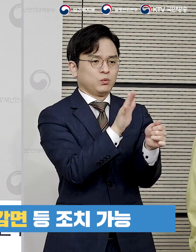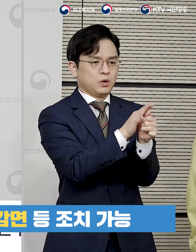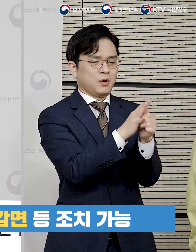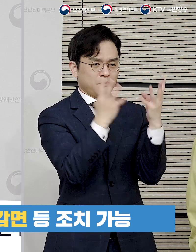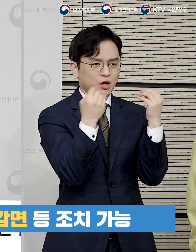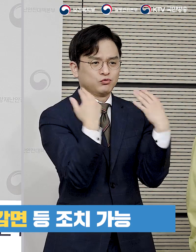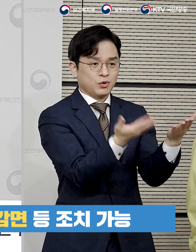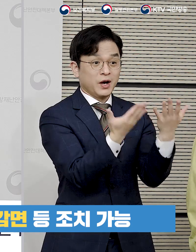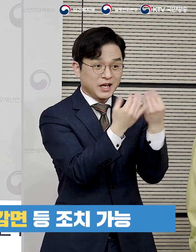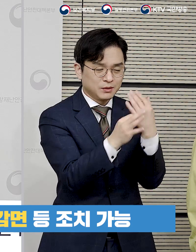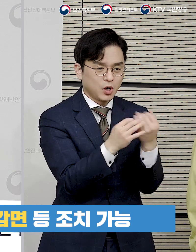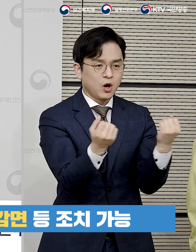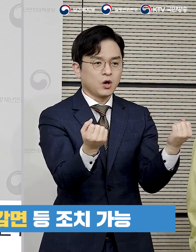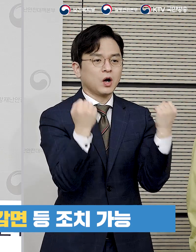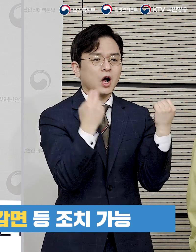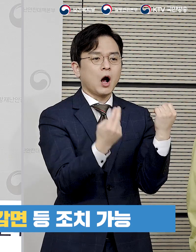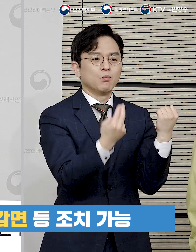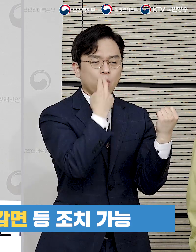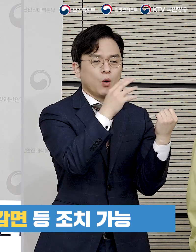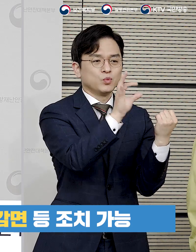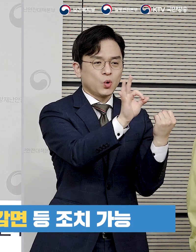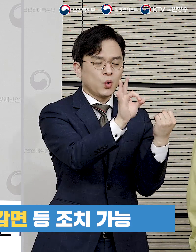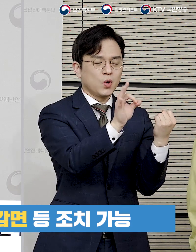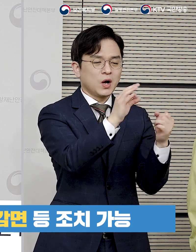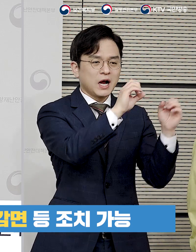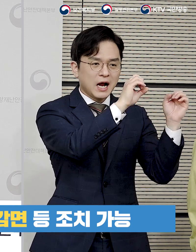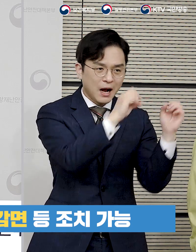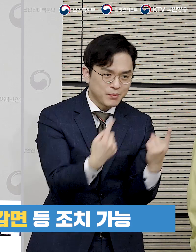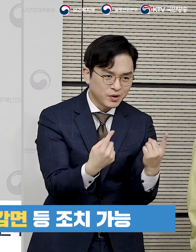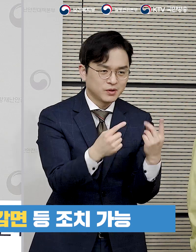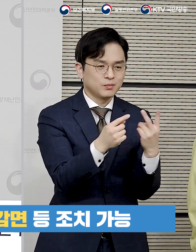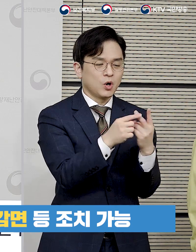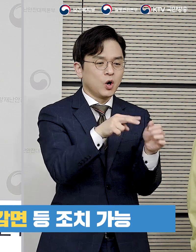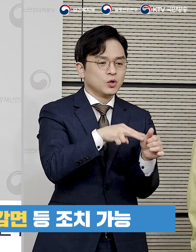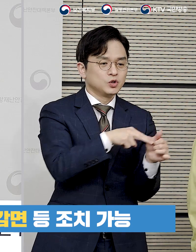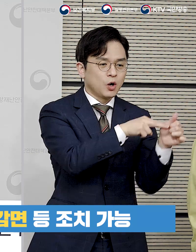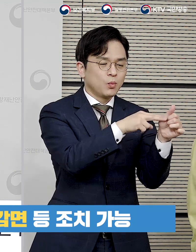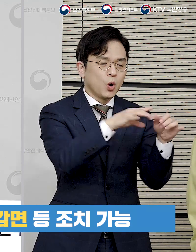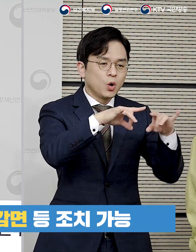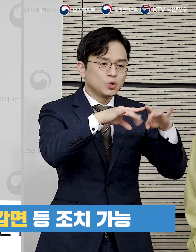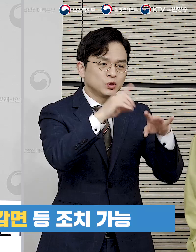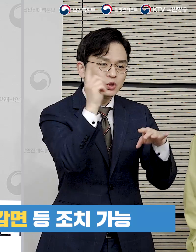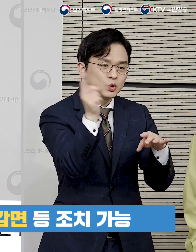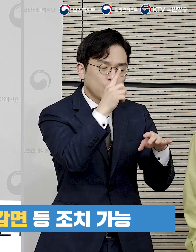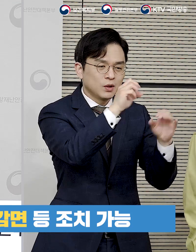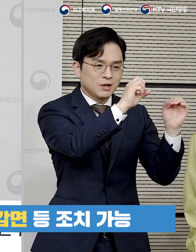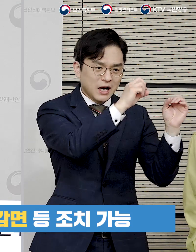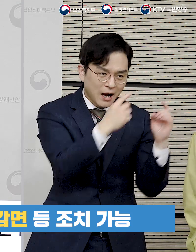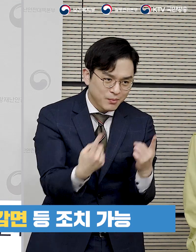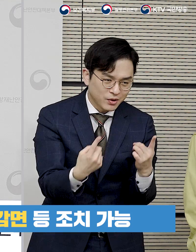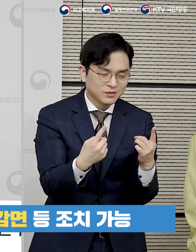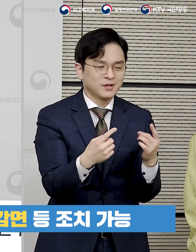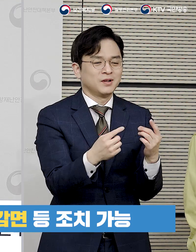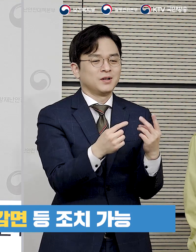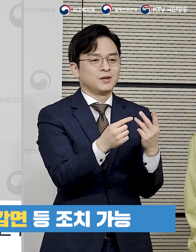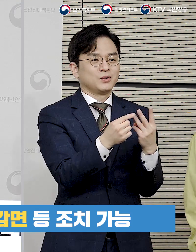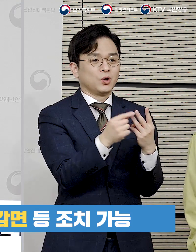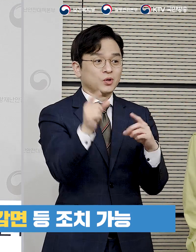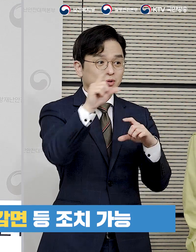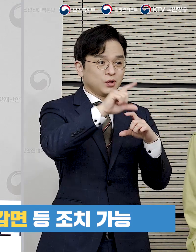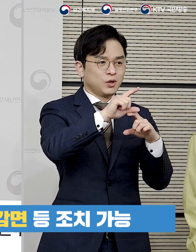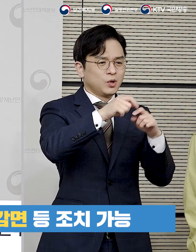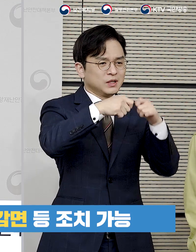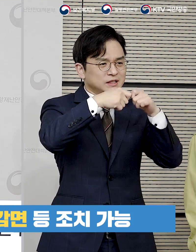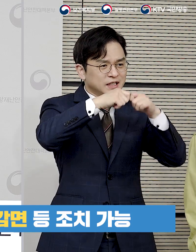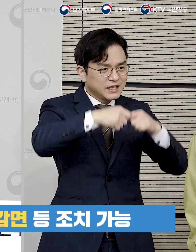있는데요. 기본적으로는 이제 건보료 감면이라든지 전기료 통신요금 이런 이제 감면 이러한 조치들이 이제 취해질 수가